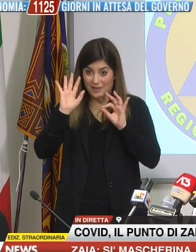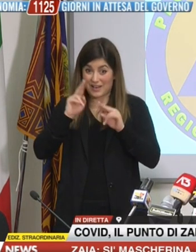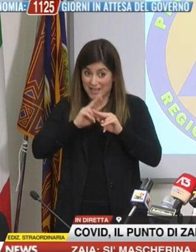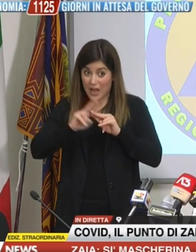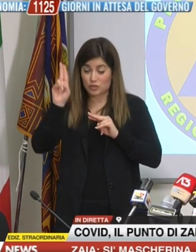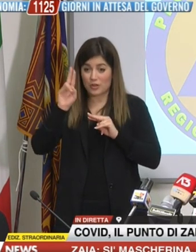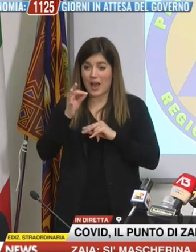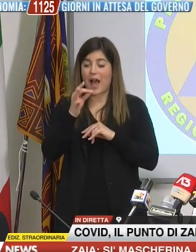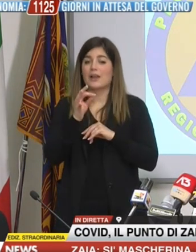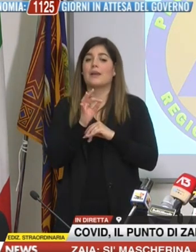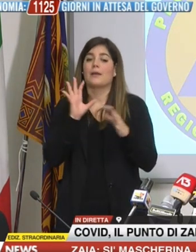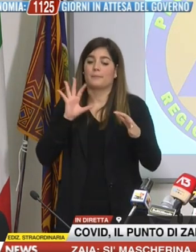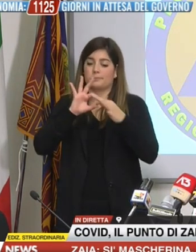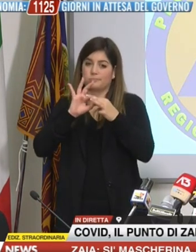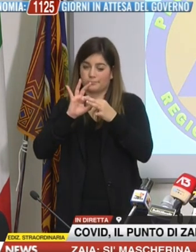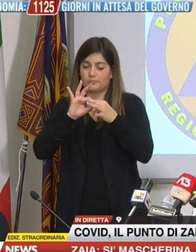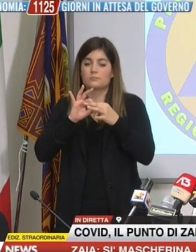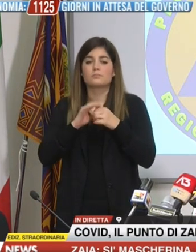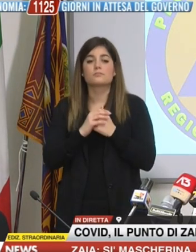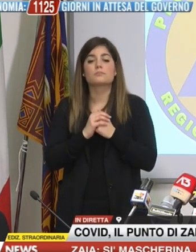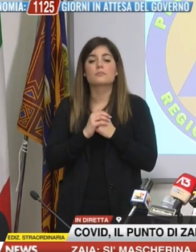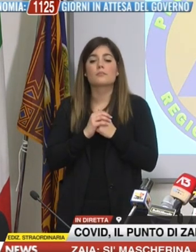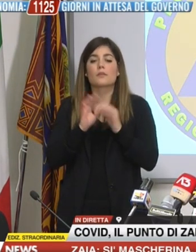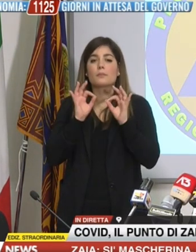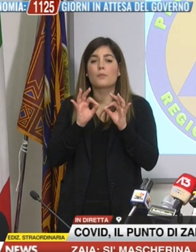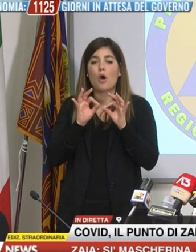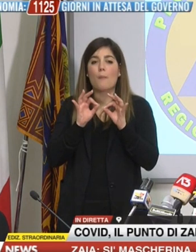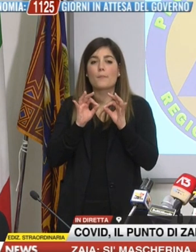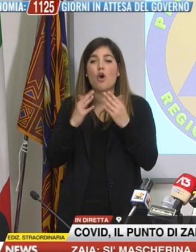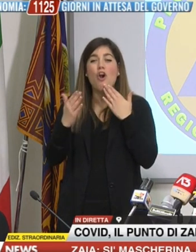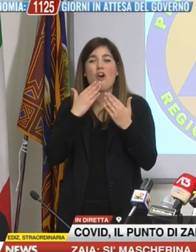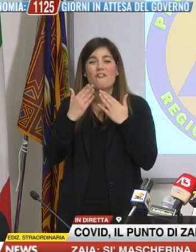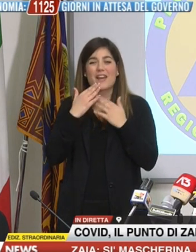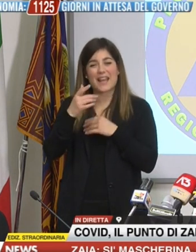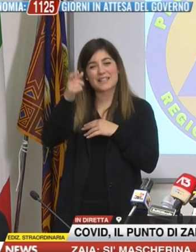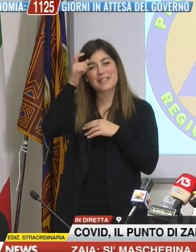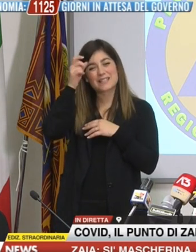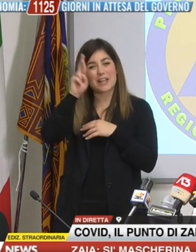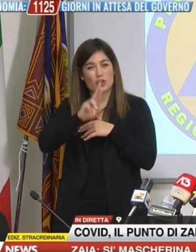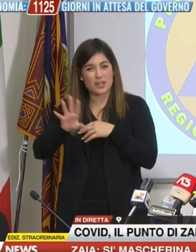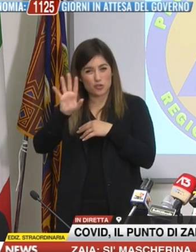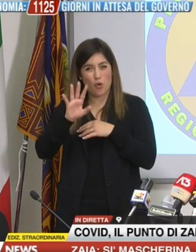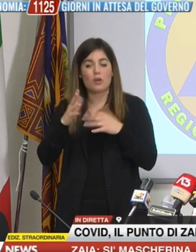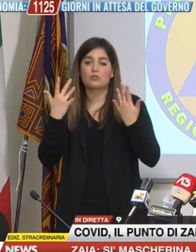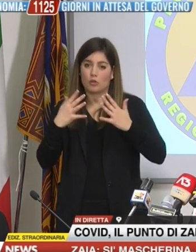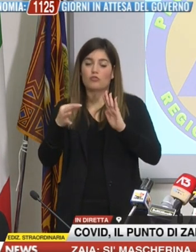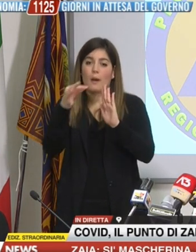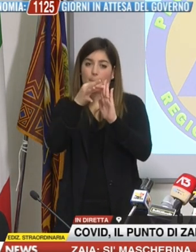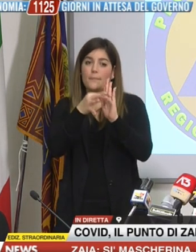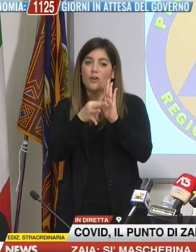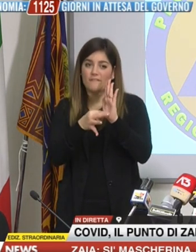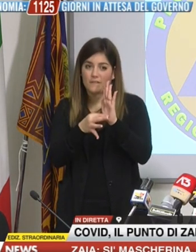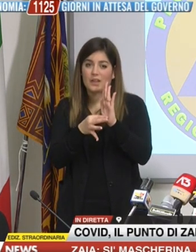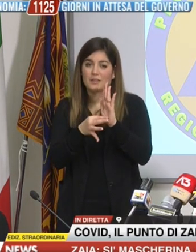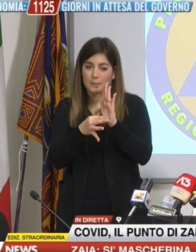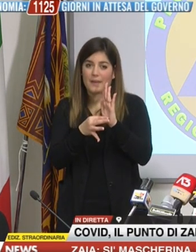accordo collettivo nazionale, recepito in conferenza Stato di Regioni, quindi anche con un provvedimento